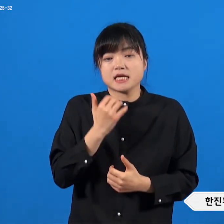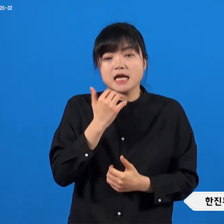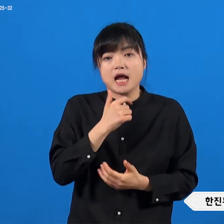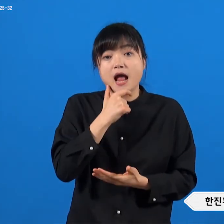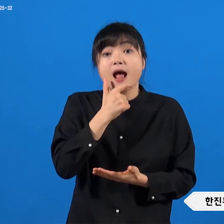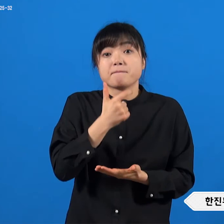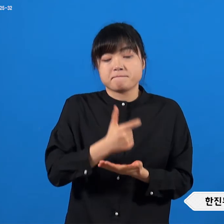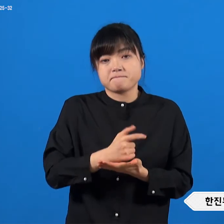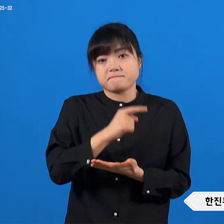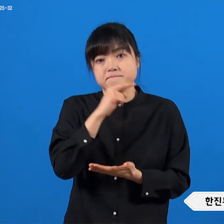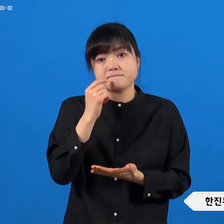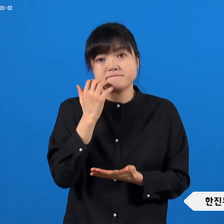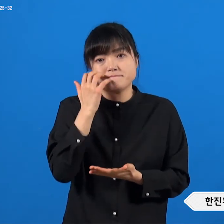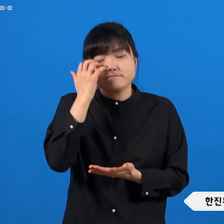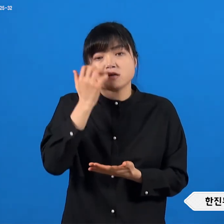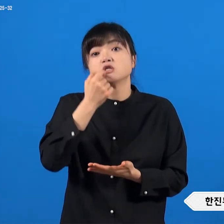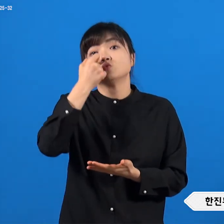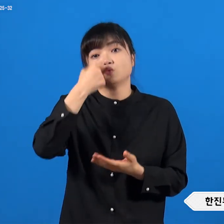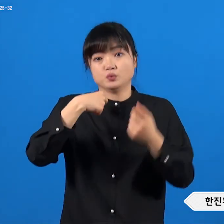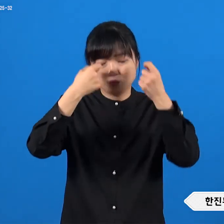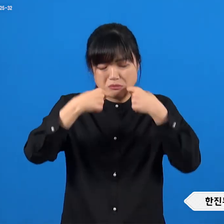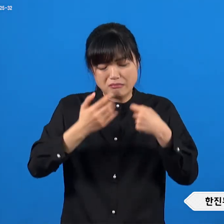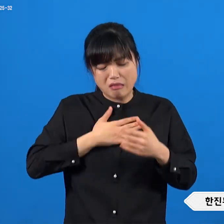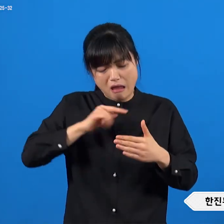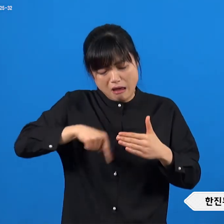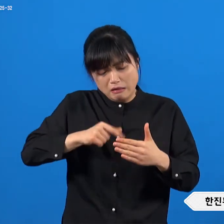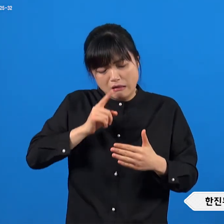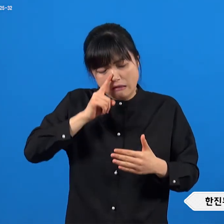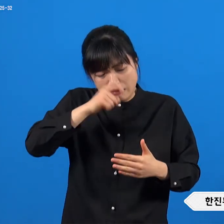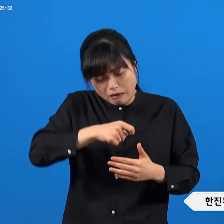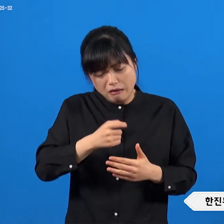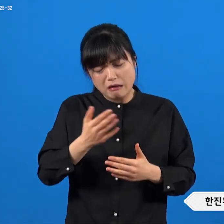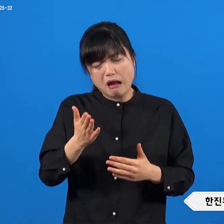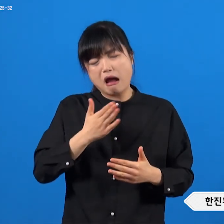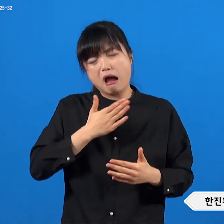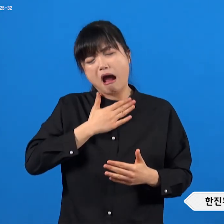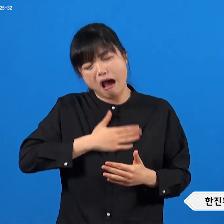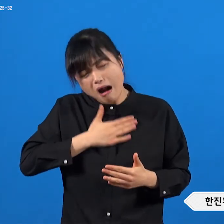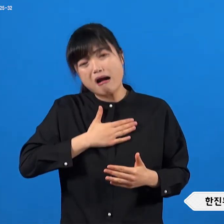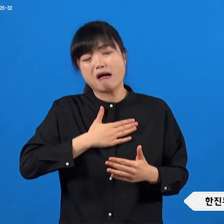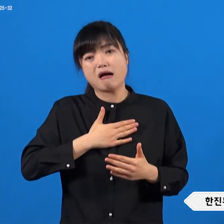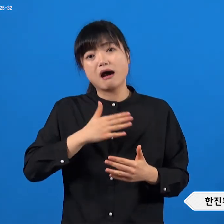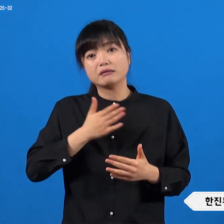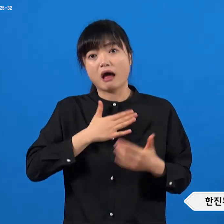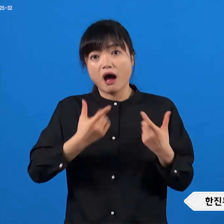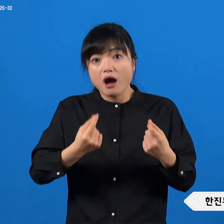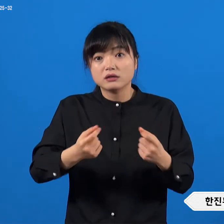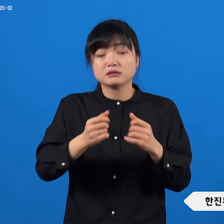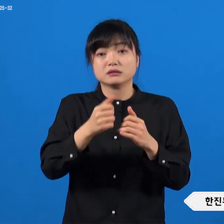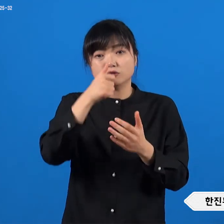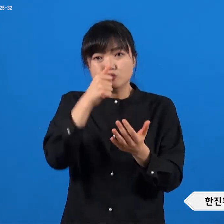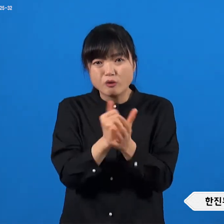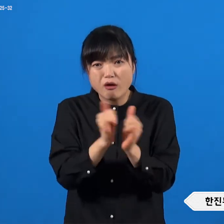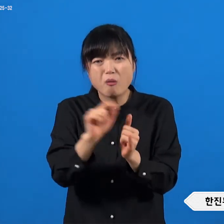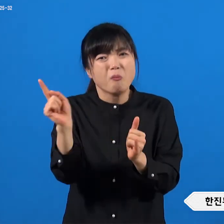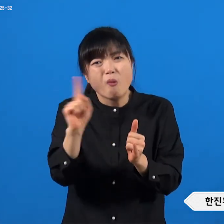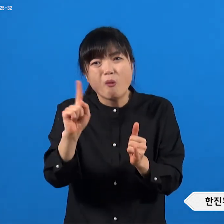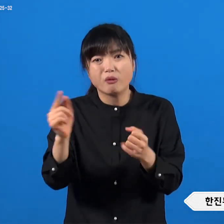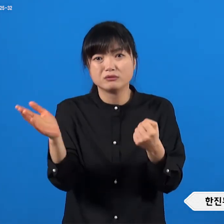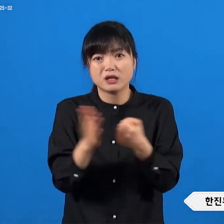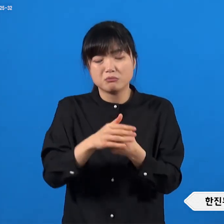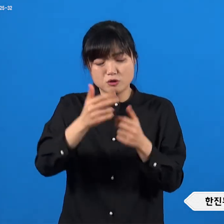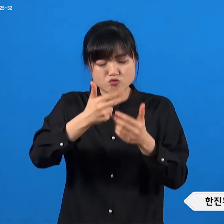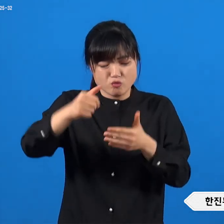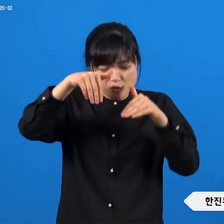감격의 눈물이었습니다. 내 속에 있는 더럽고 추한 것을 내가 잘 아는데 나 같은 것을 뭘 보시고